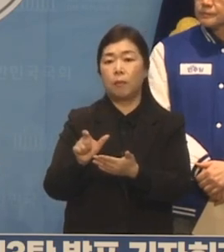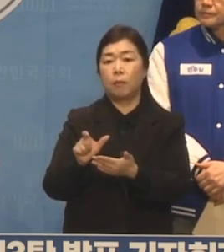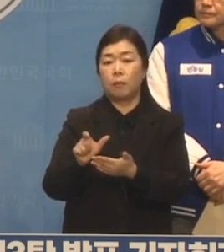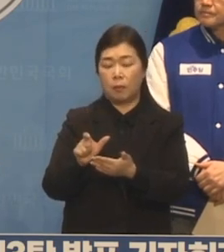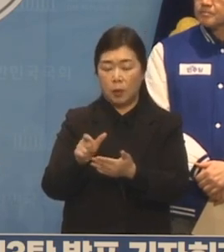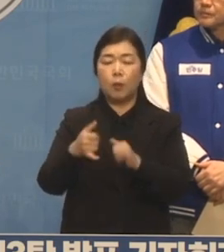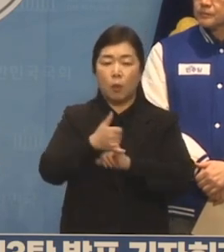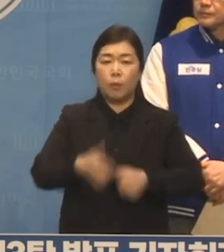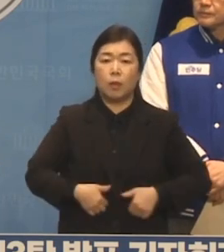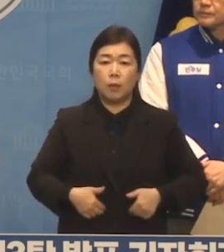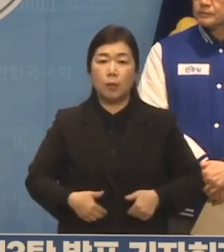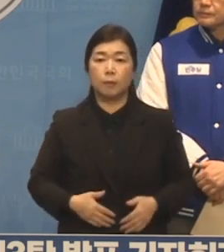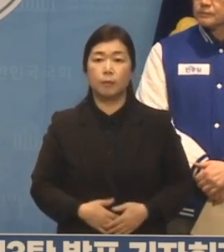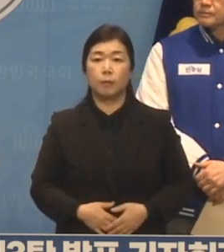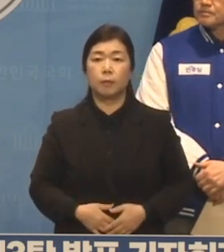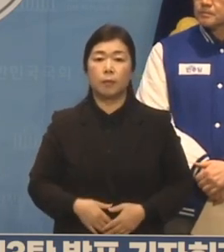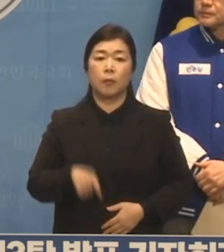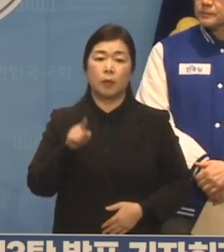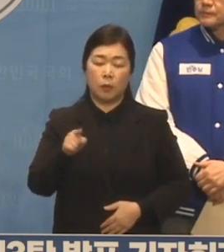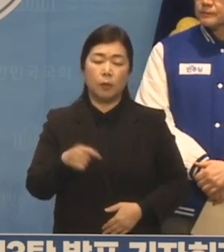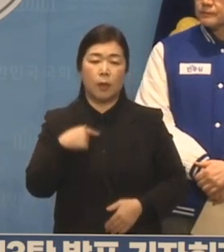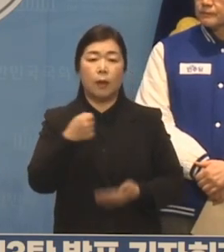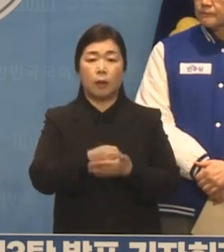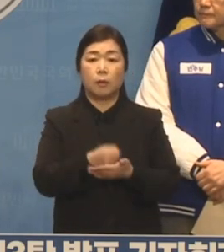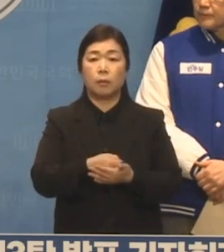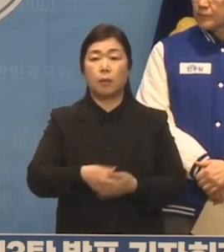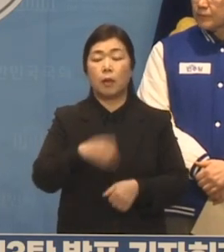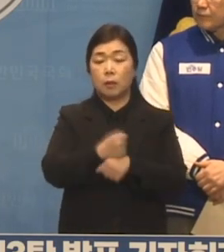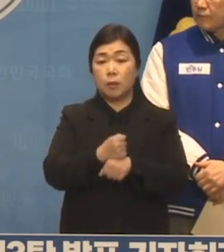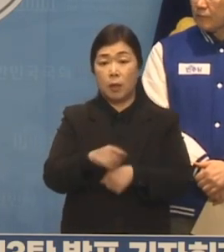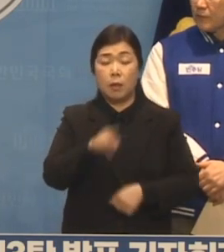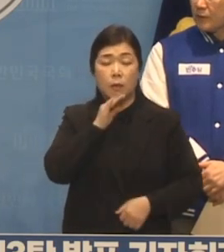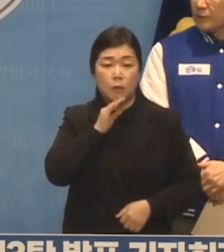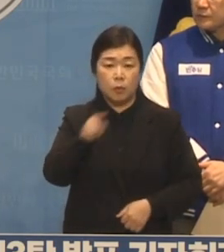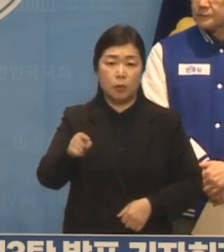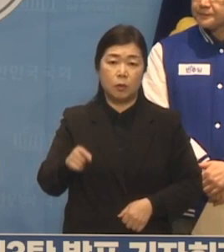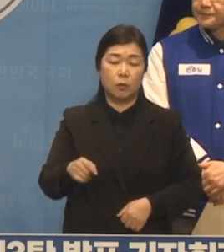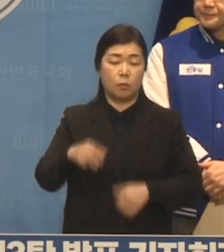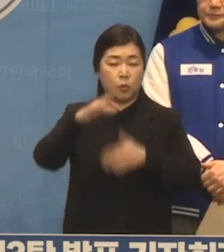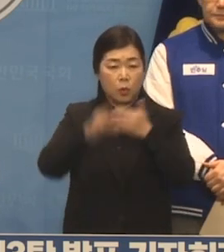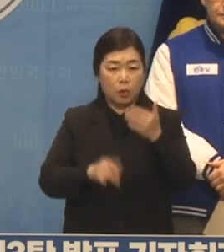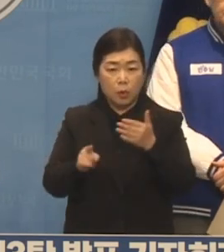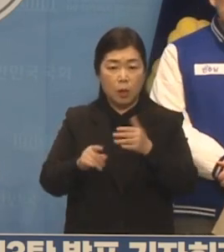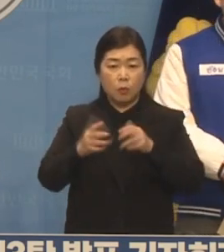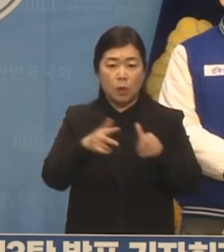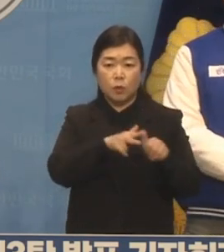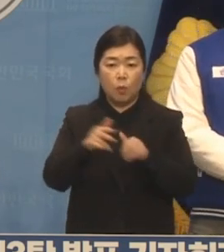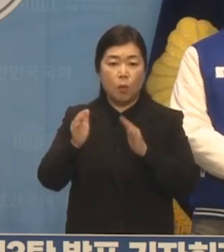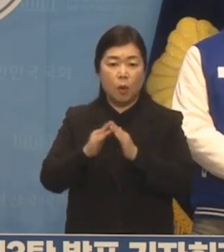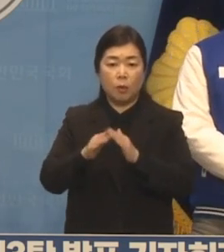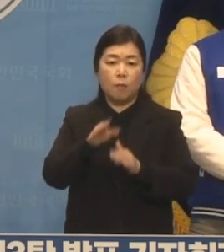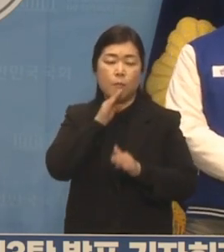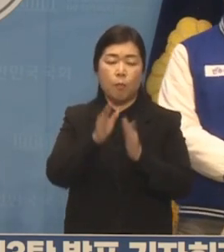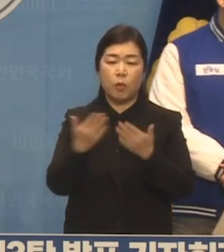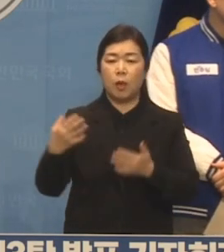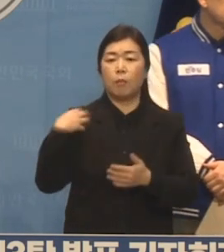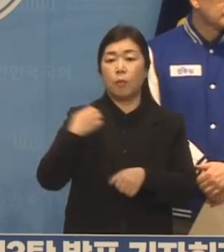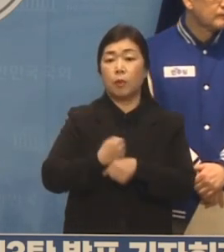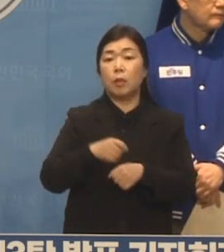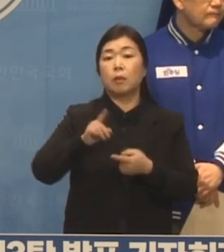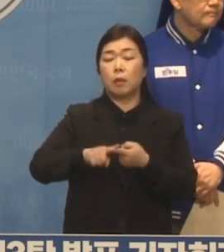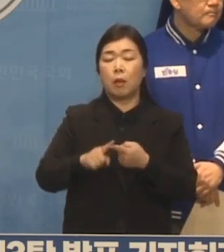개정을 꼭 해야 합니다. 이것을 추진하겠습니다. 당연히 이 조항은 국가정보원 본연의 임무 수행에 대한